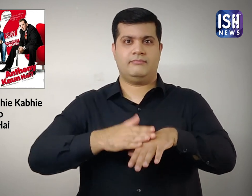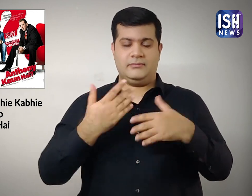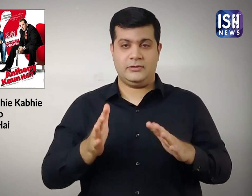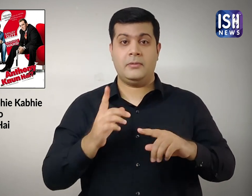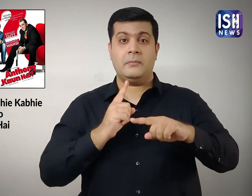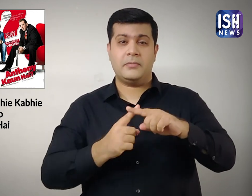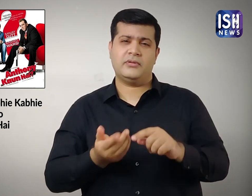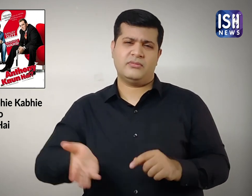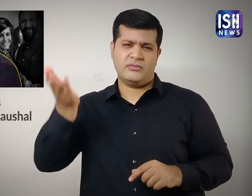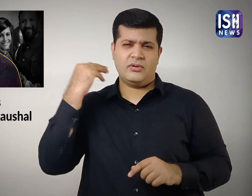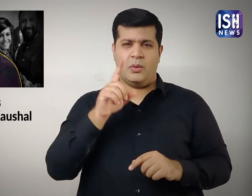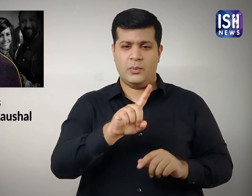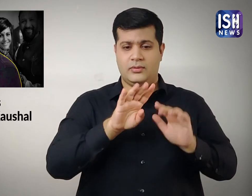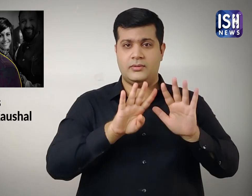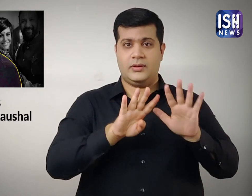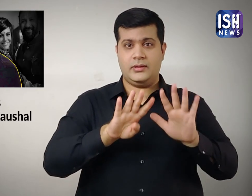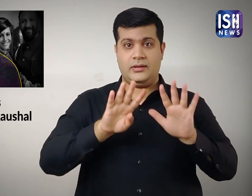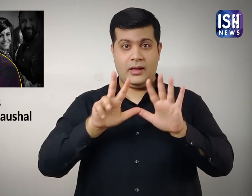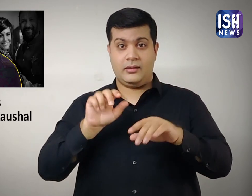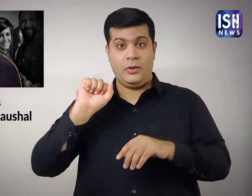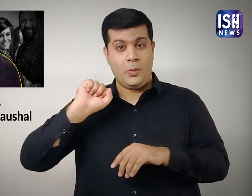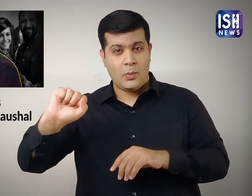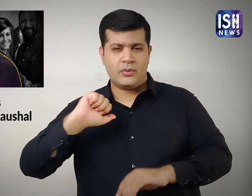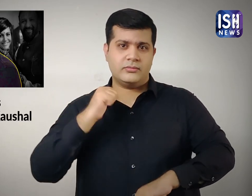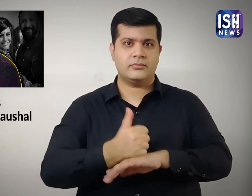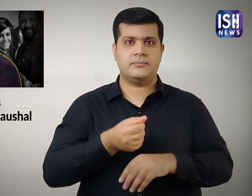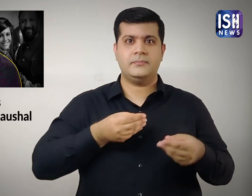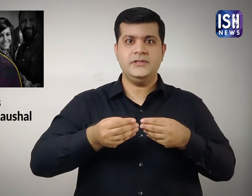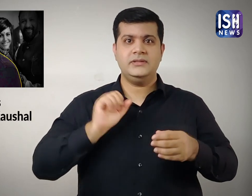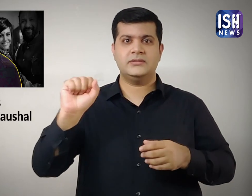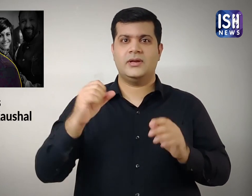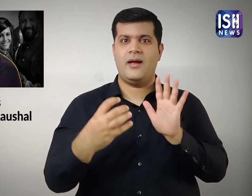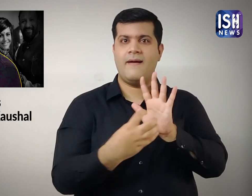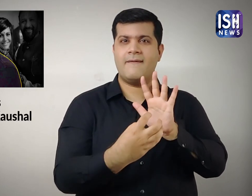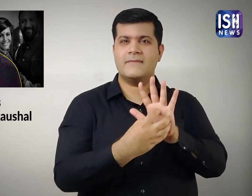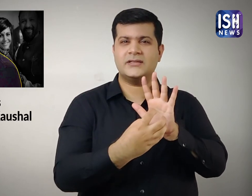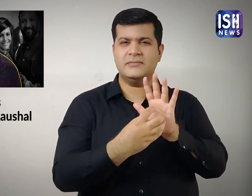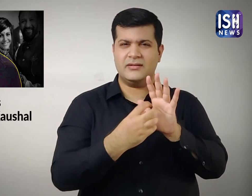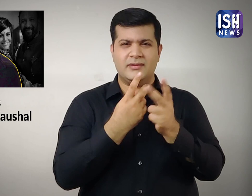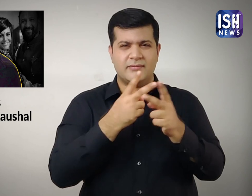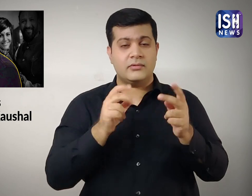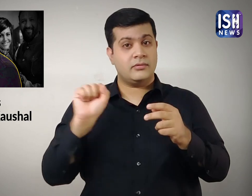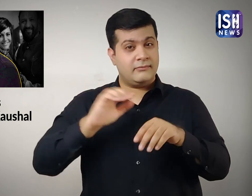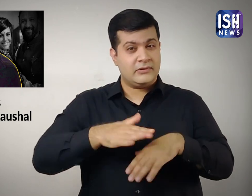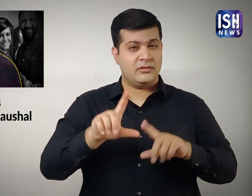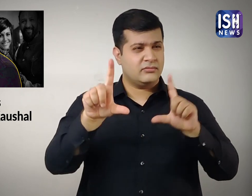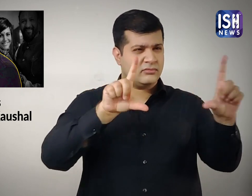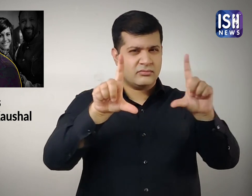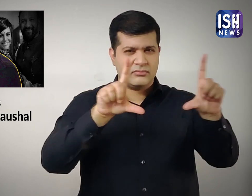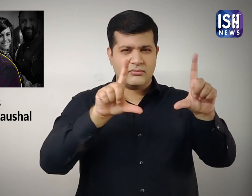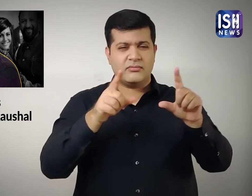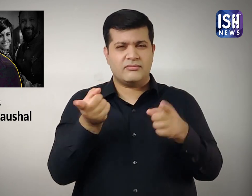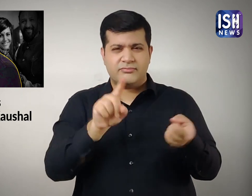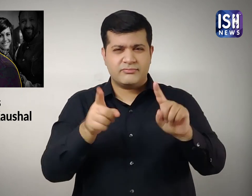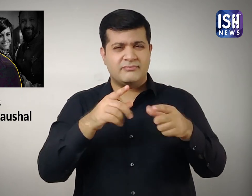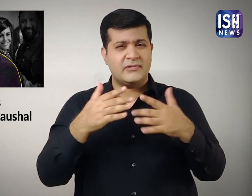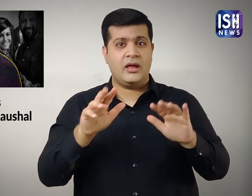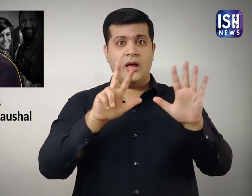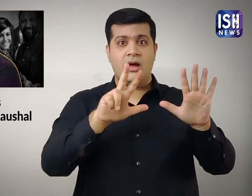उन्होंने 1998 में अपनी खूद की विज्यापन प्रोडक्शन कम्पनी शुरू की और 800 से अधिक विज्यापनों का निर्देशन